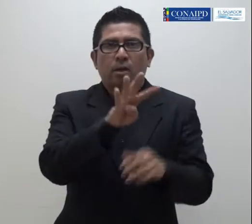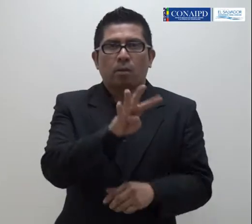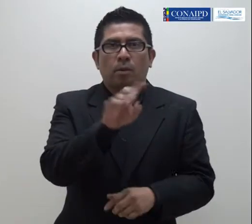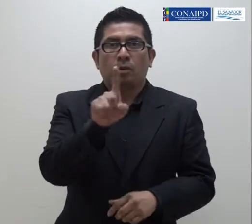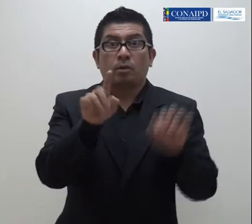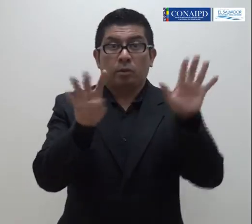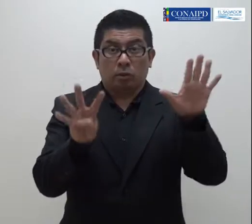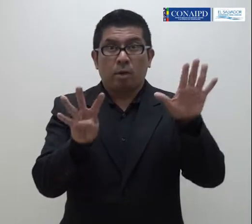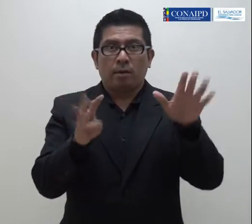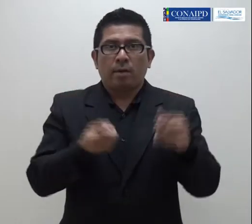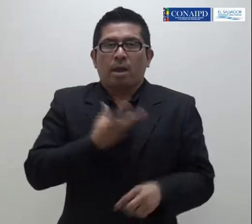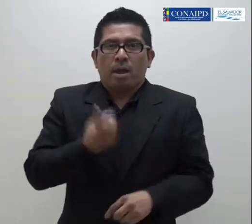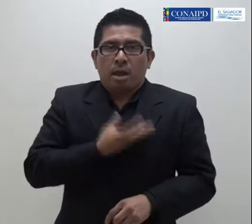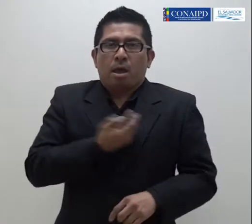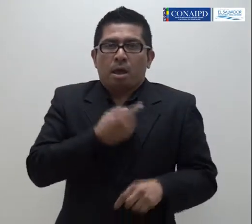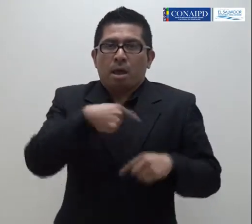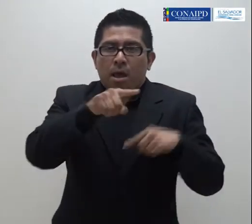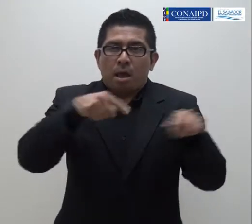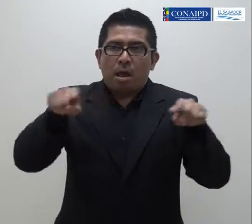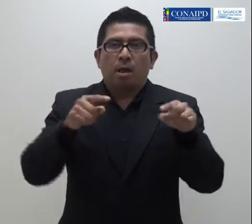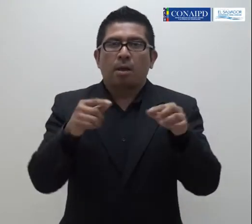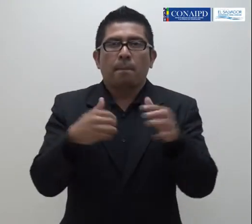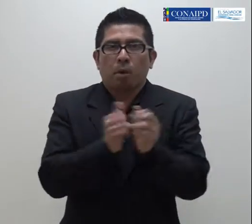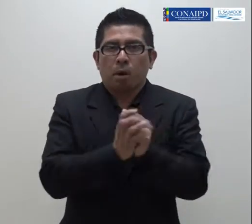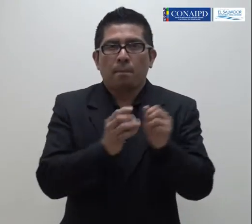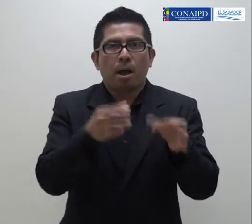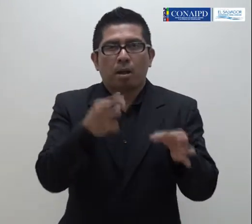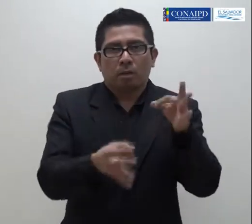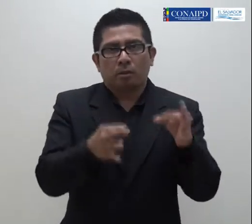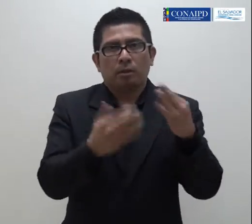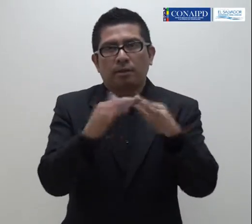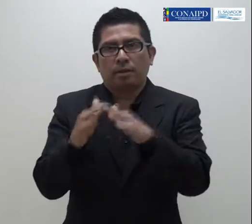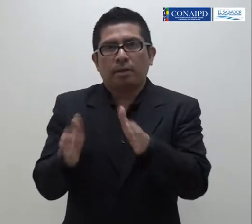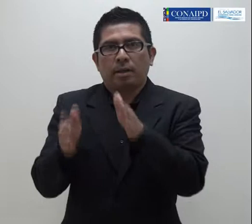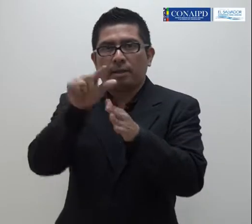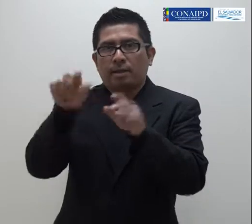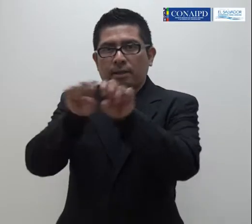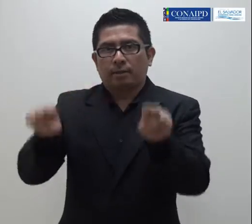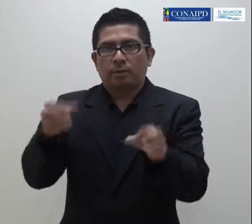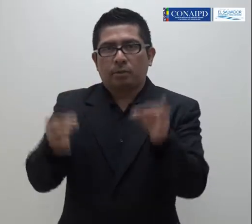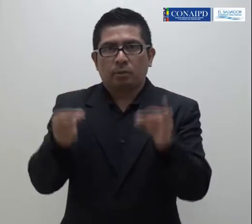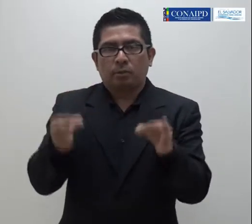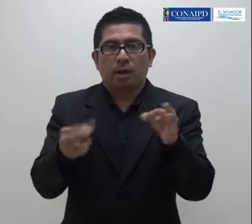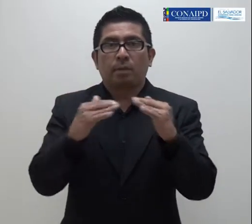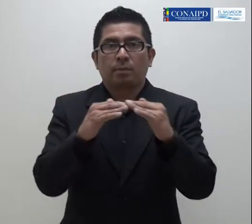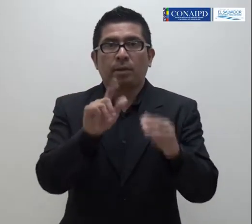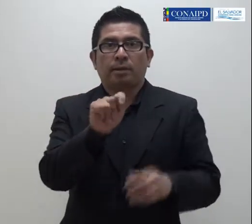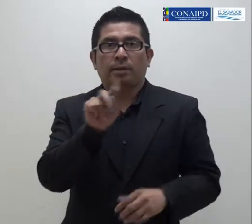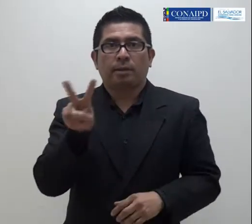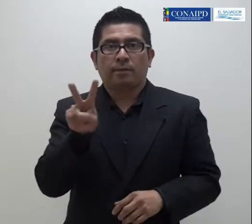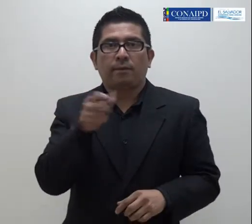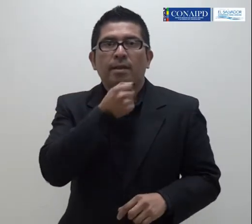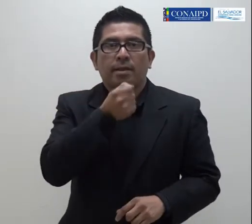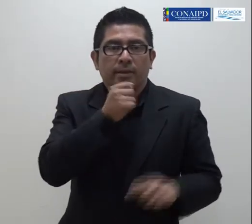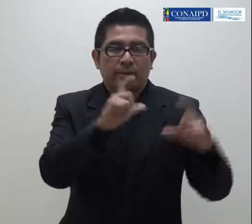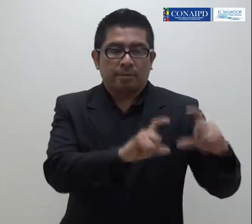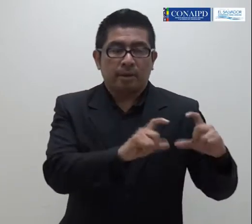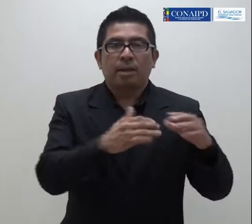419 interpretaciones en casos legales con diversos juzgados del país, interpretación de spots televisivos y de eventos de instituciones como